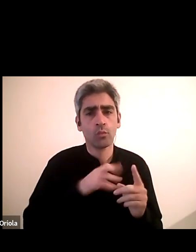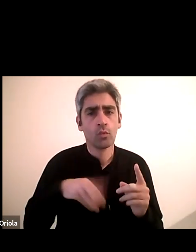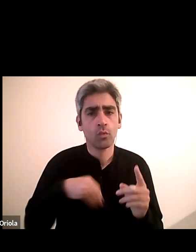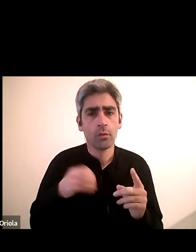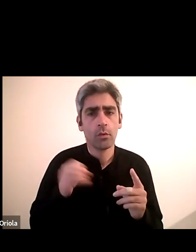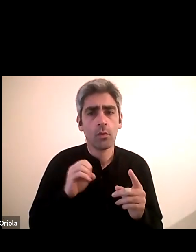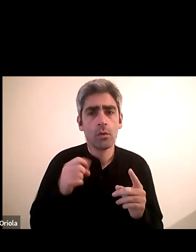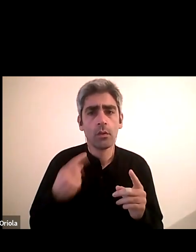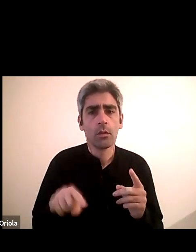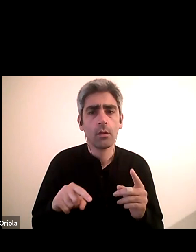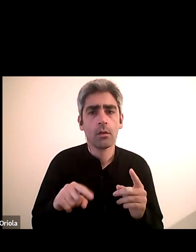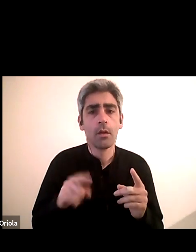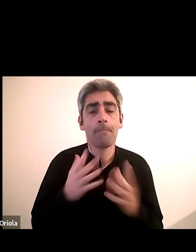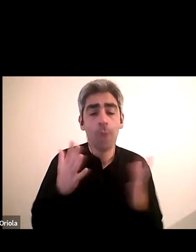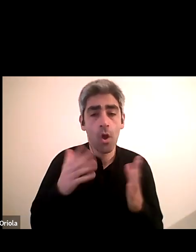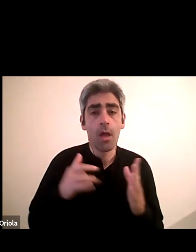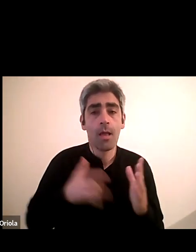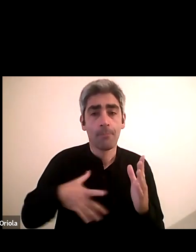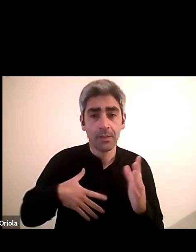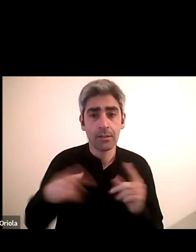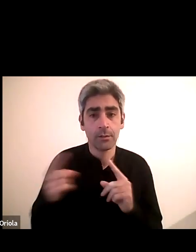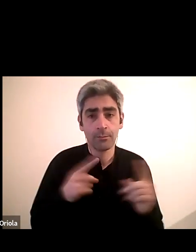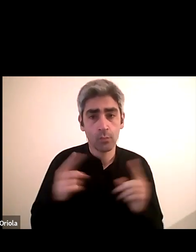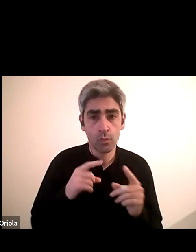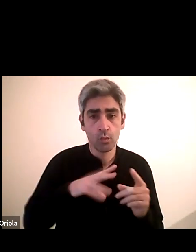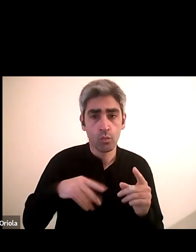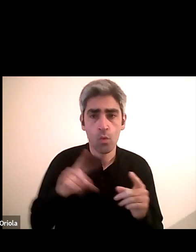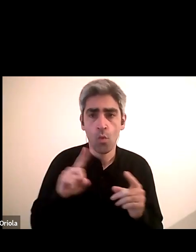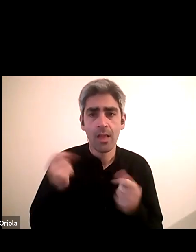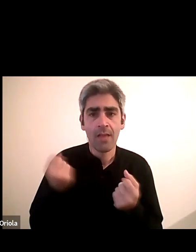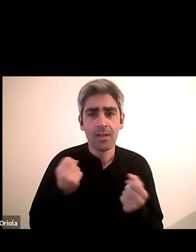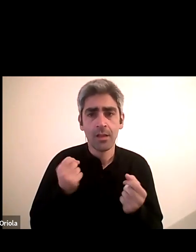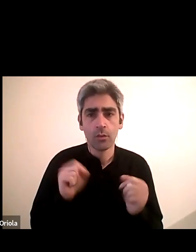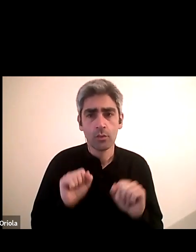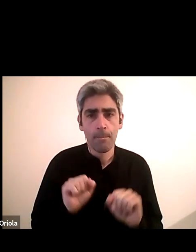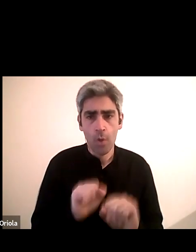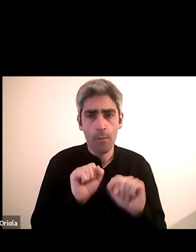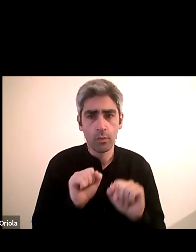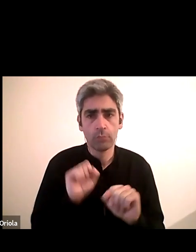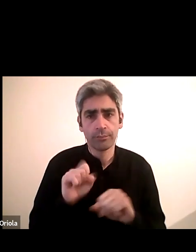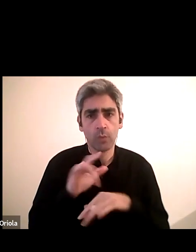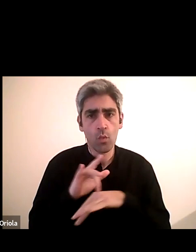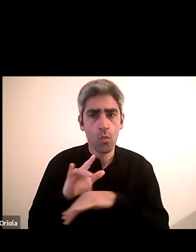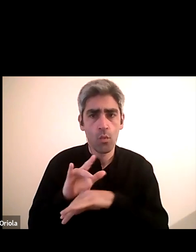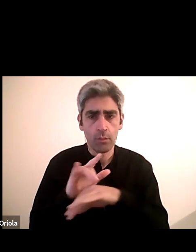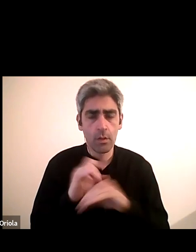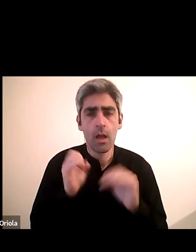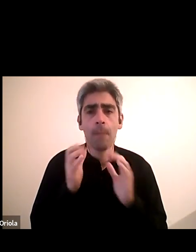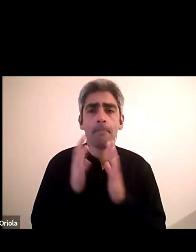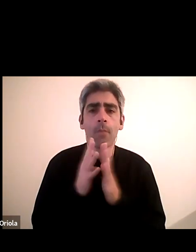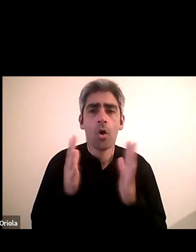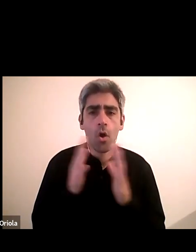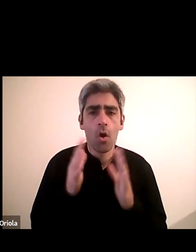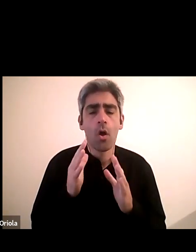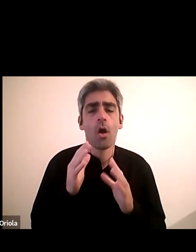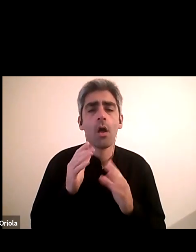tem, a maior empresa de transportes do mundo não tem veículos próprios, que é o Uber. A maior empresa de